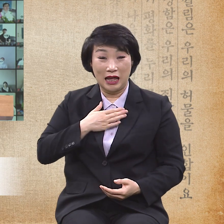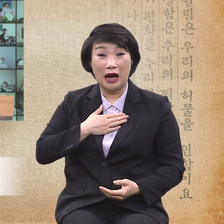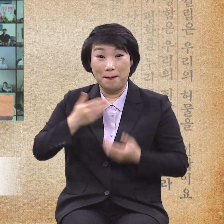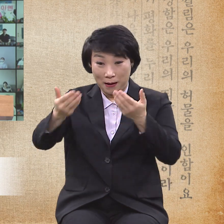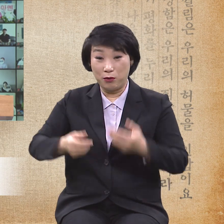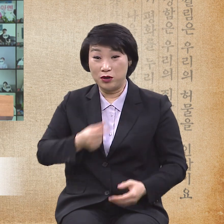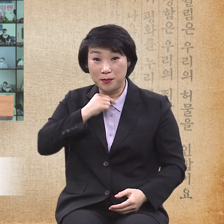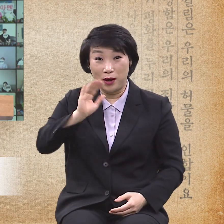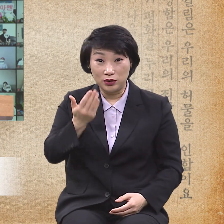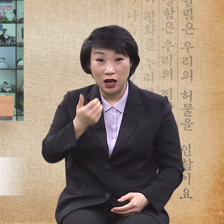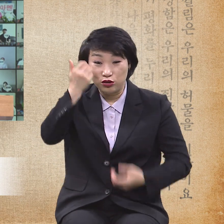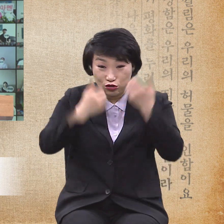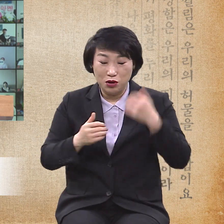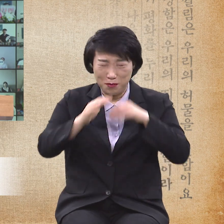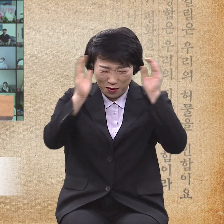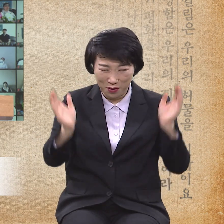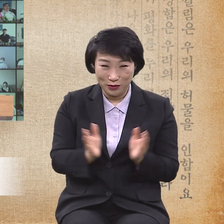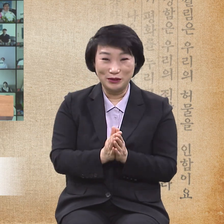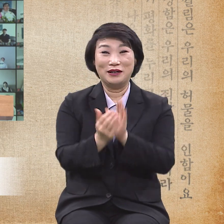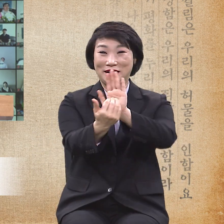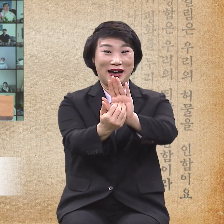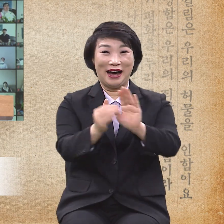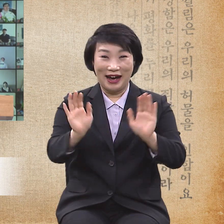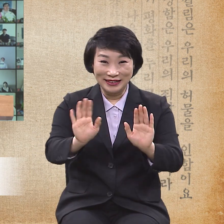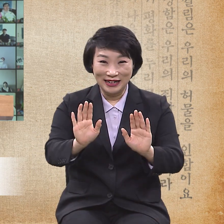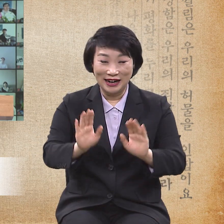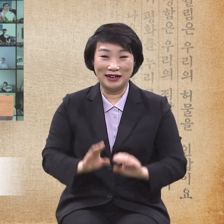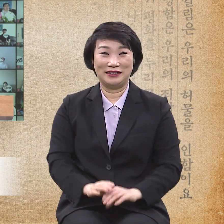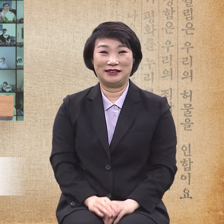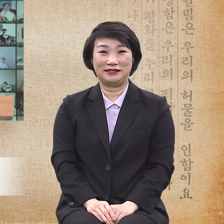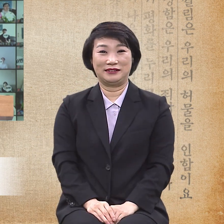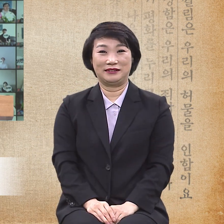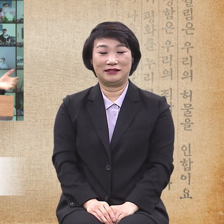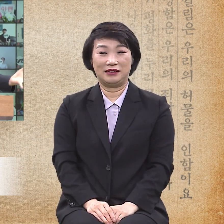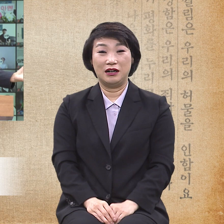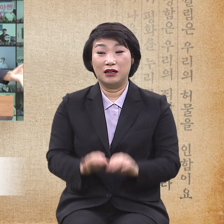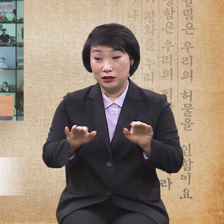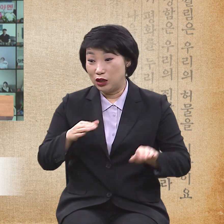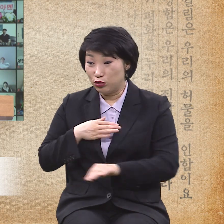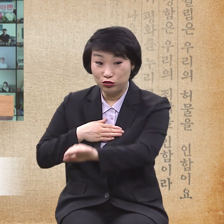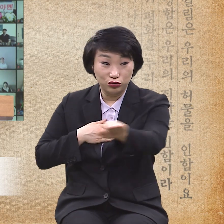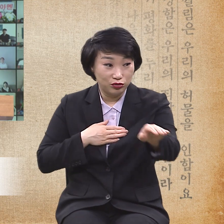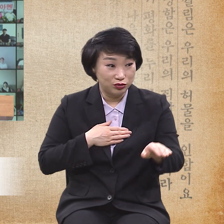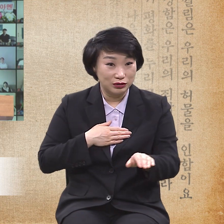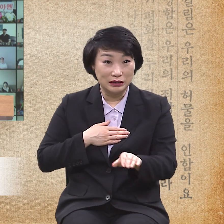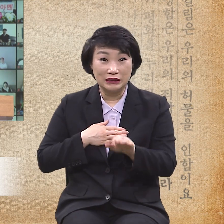말입니다. 어느 누구라도 제한하지 않는다. 근데 우리는